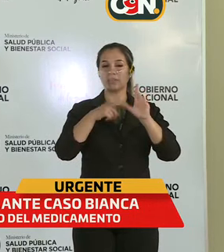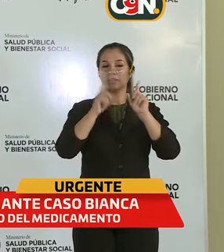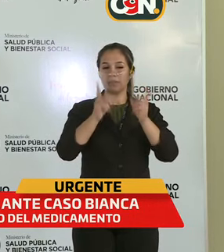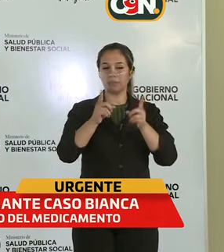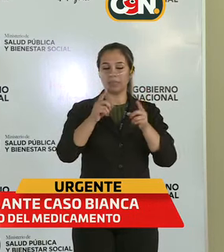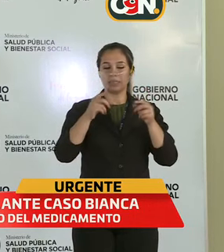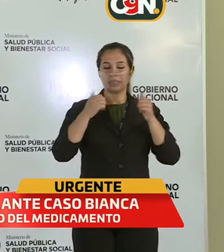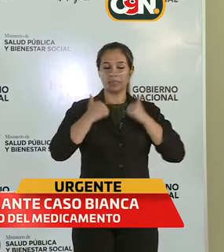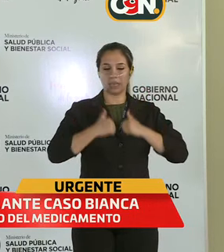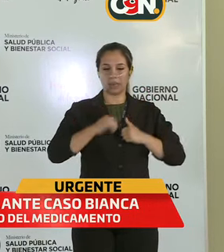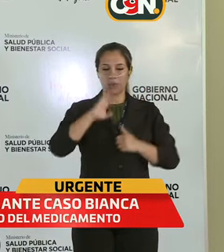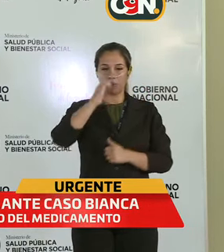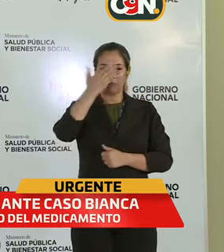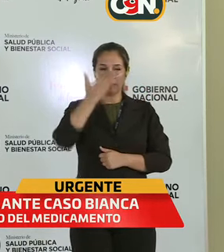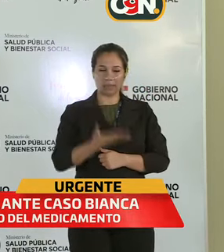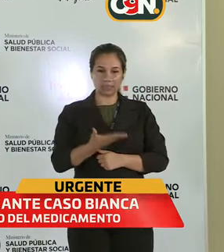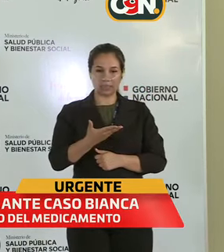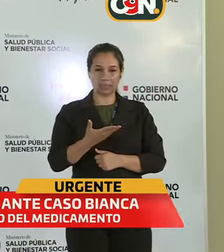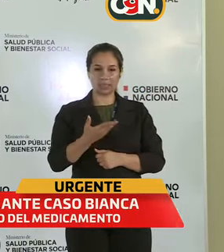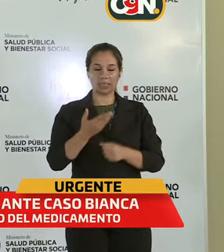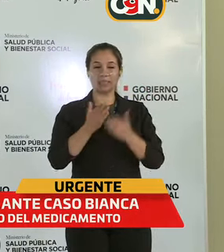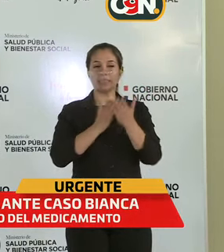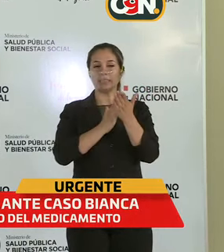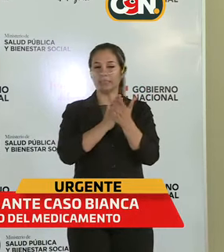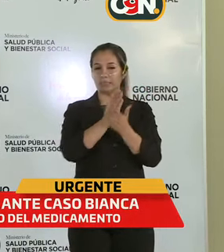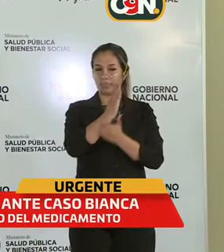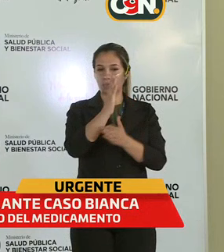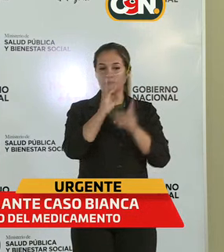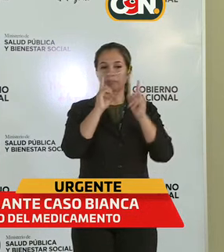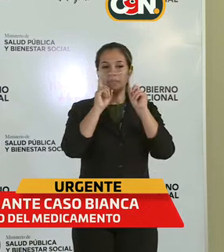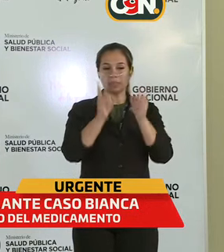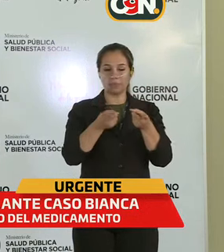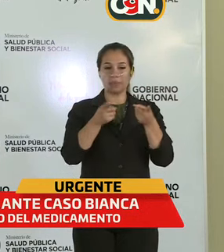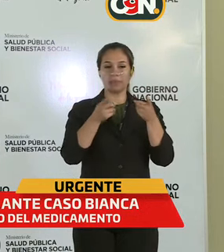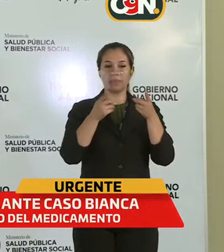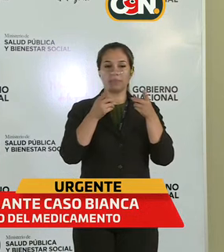de bioética, y siempre que